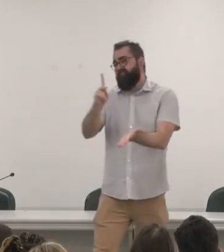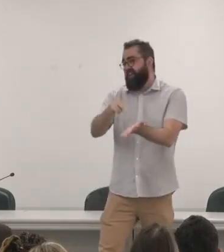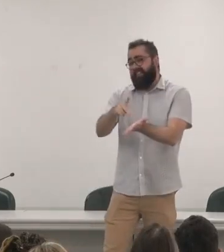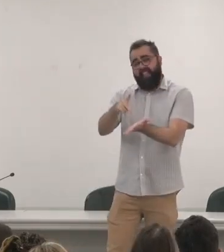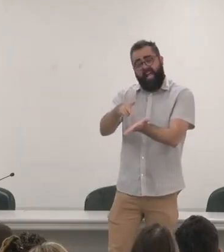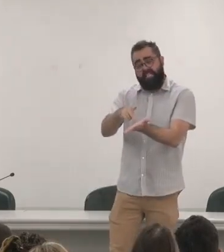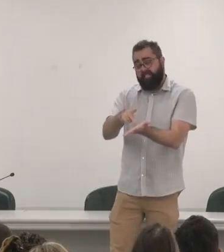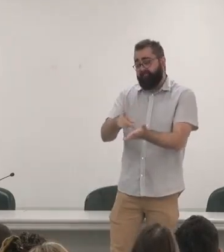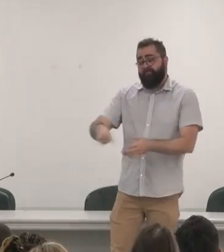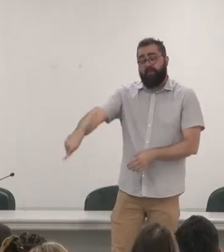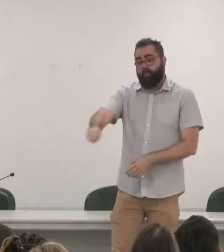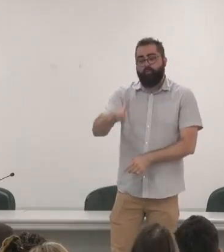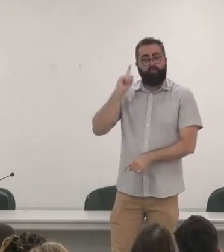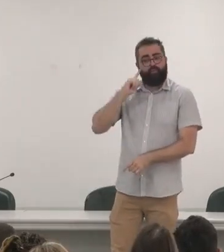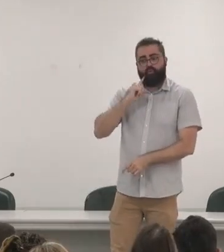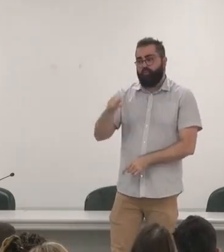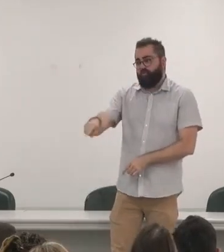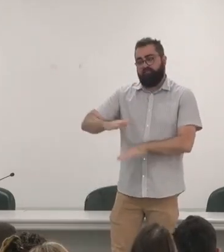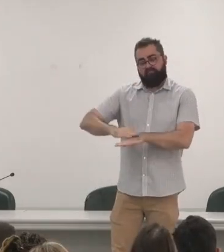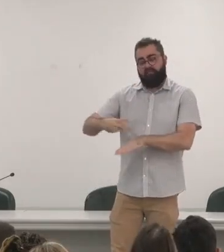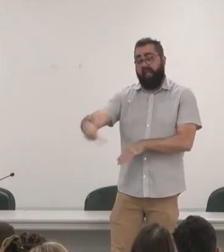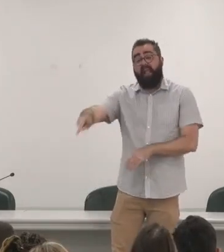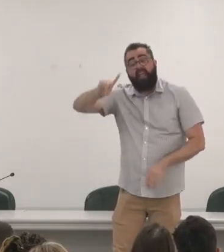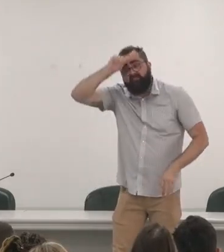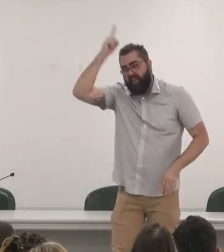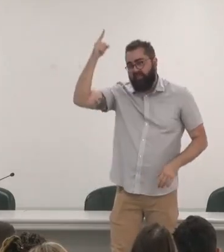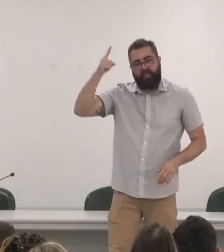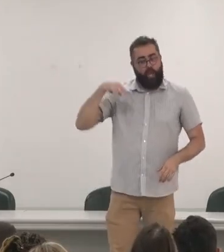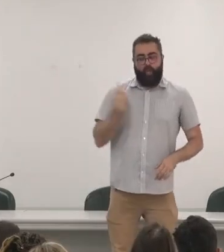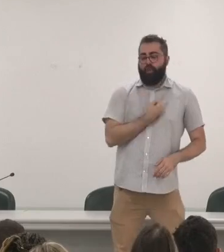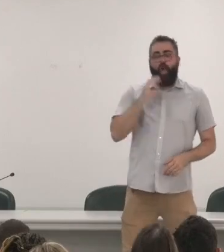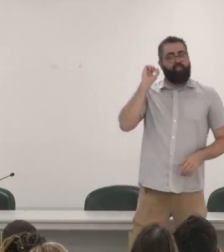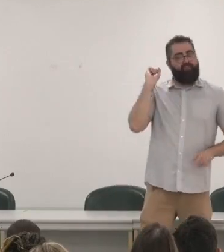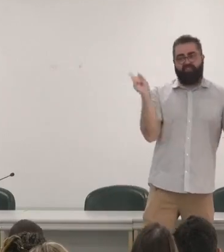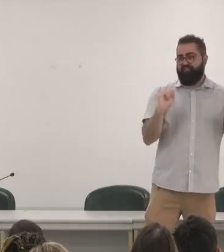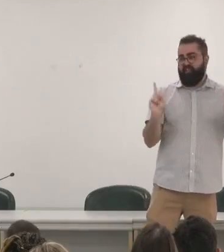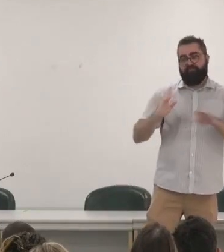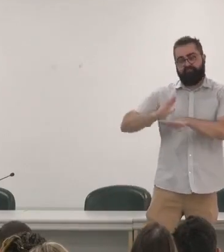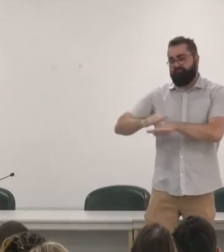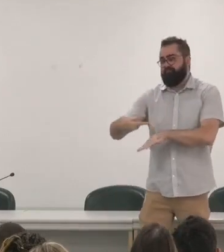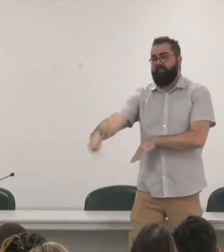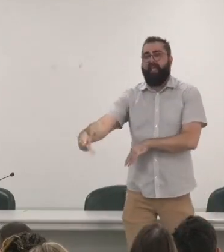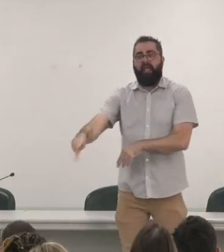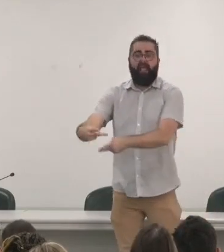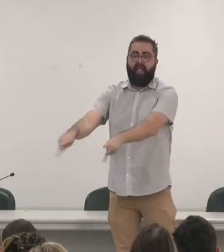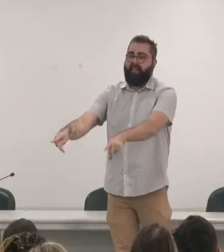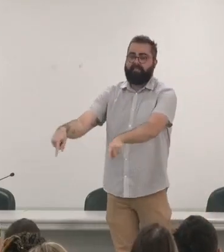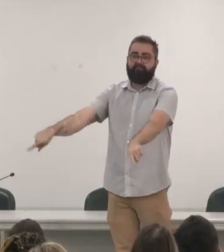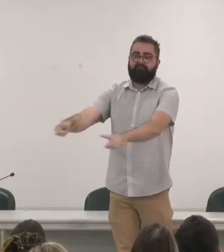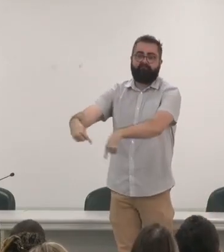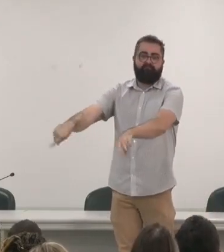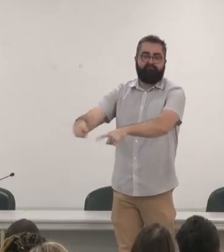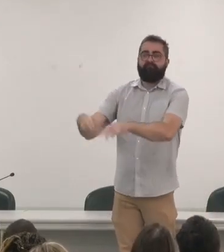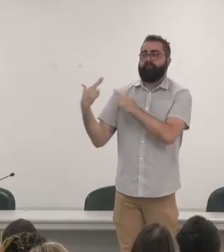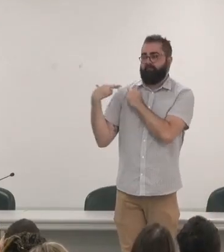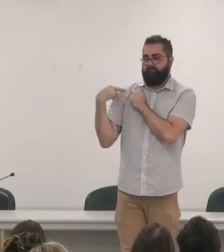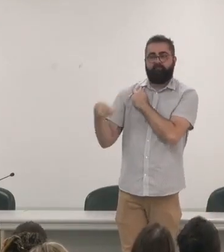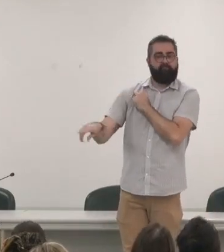os gestos que os surdos da comunidade usam em cena. Mas, fora isso, foram todos eles que produziram